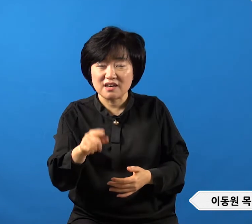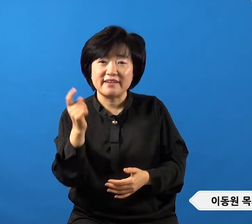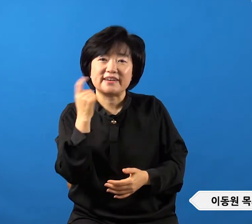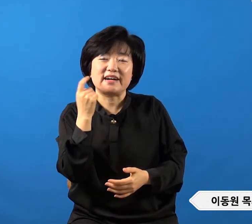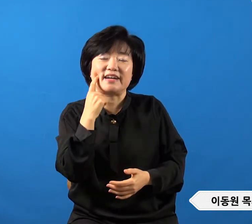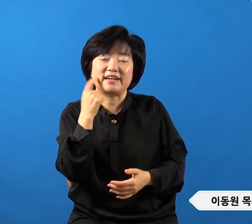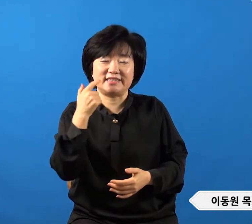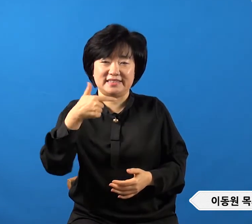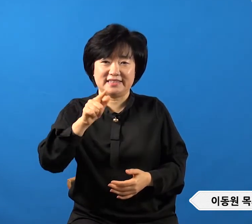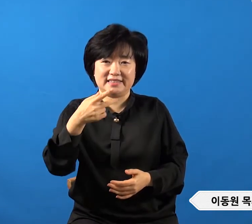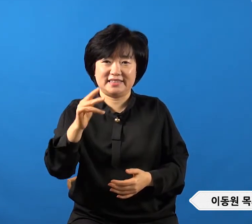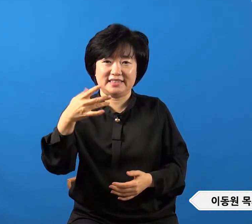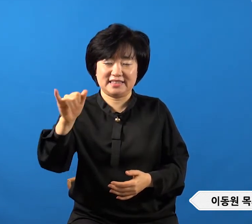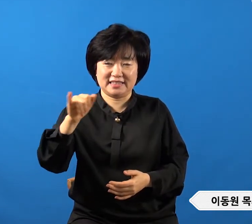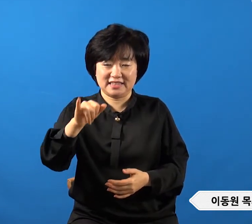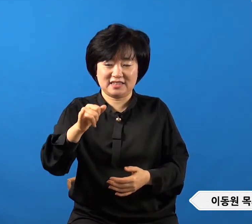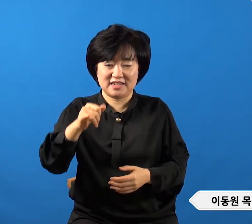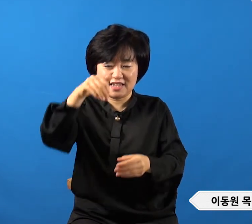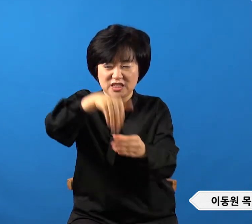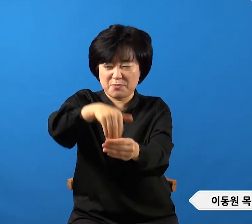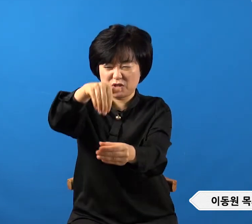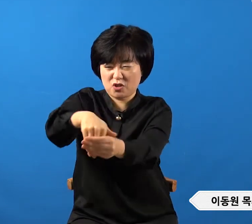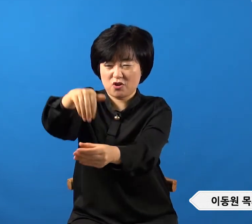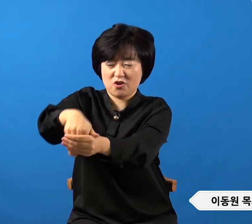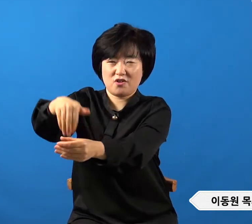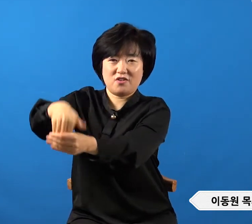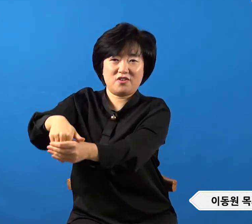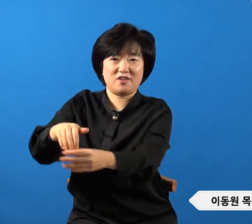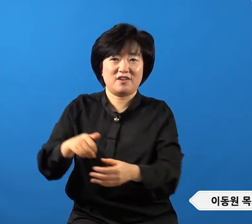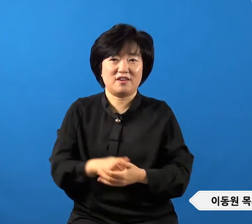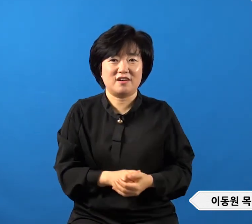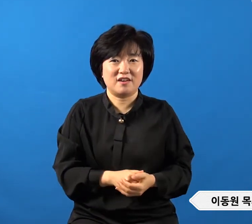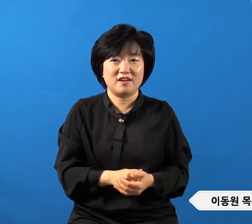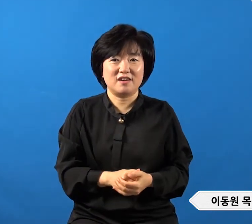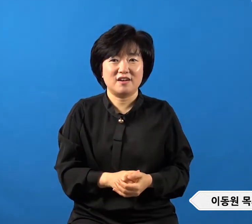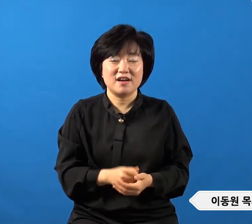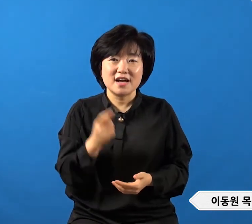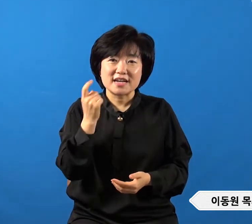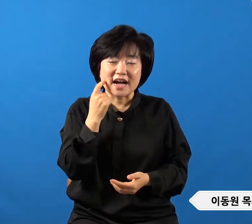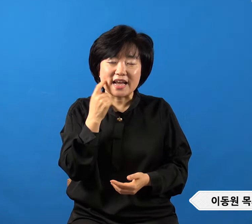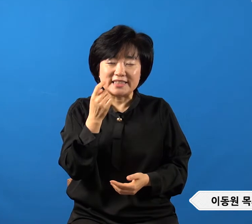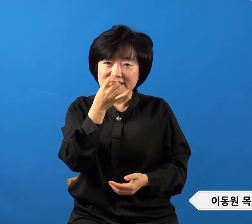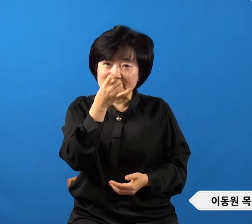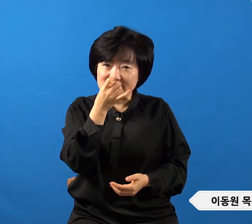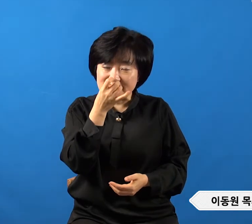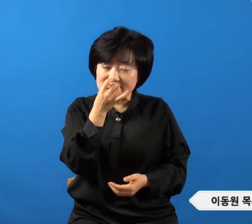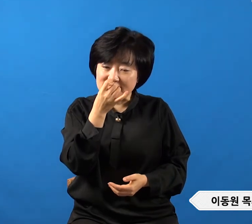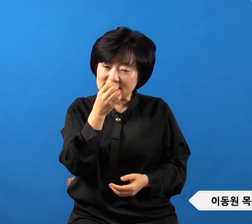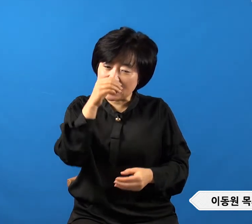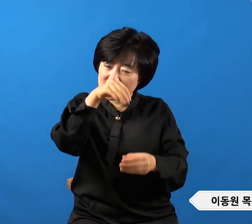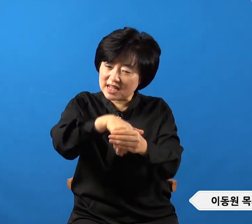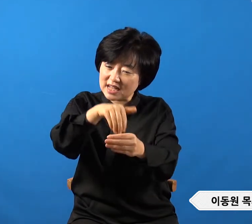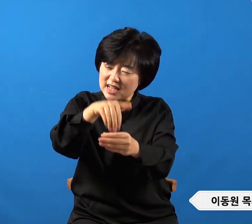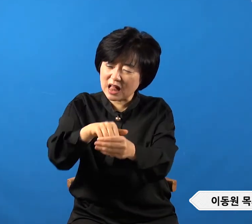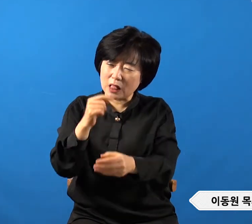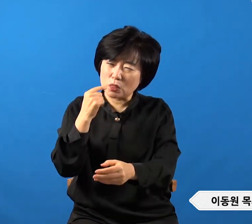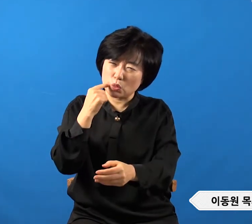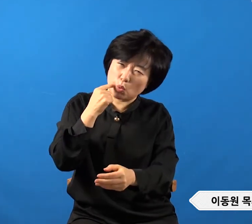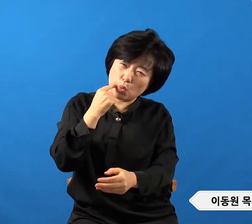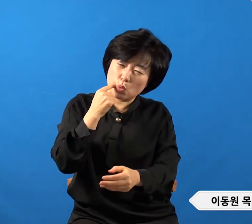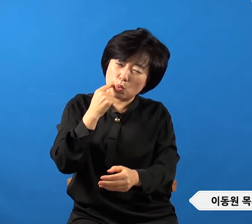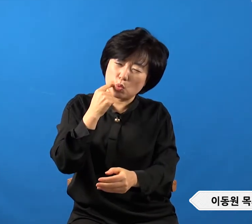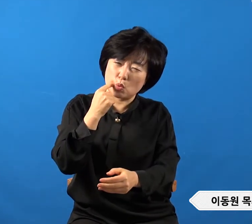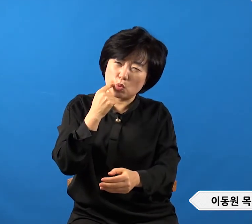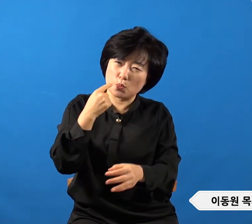심었다는 것입니다. 가라지 같은 사람들을 심었다는 것입니다. 여기 가라지는 아마 독보리 같은